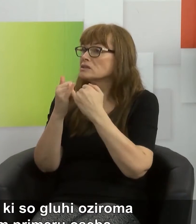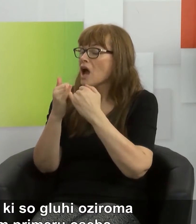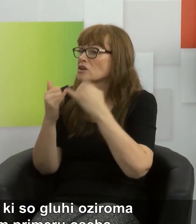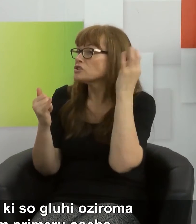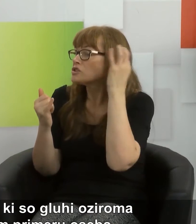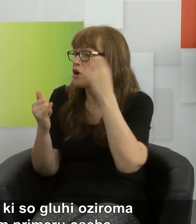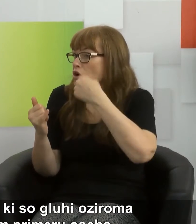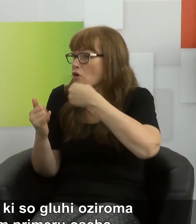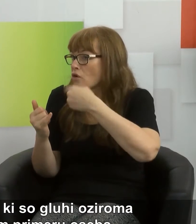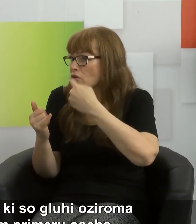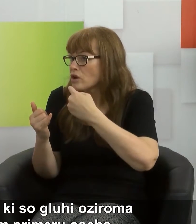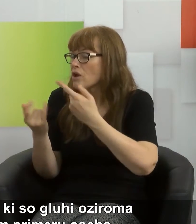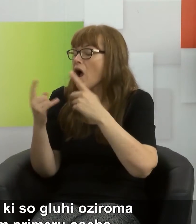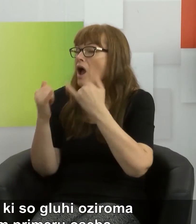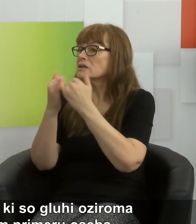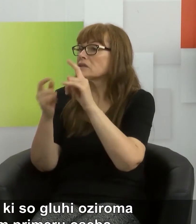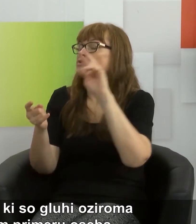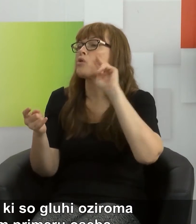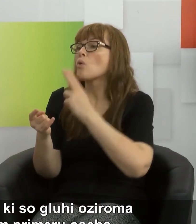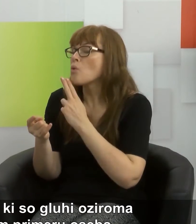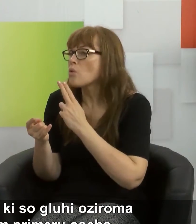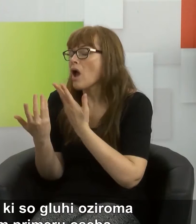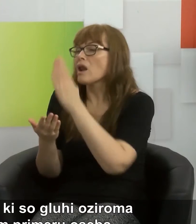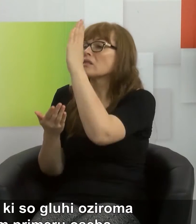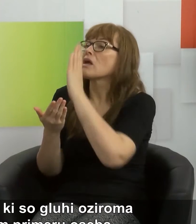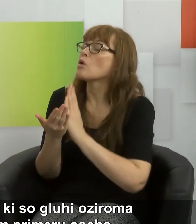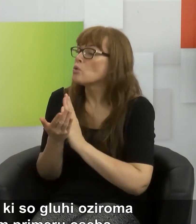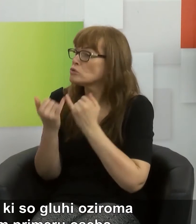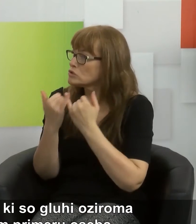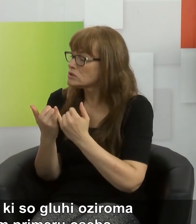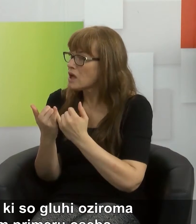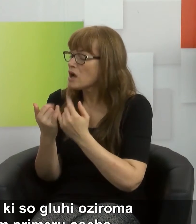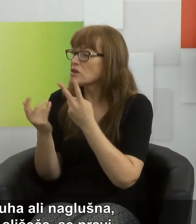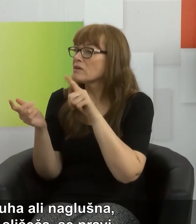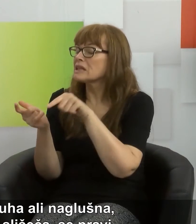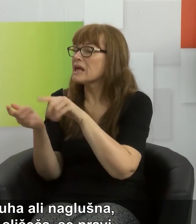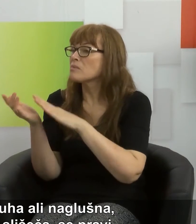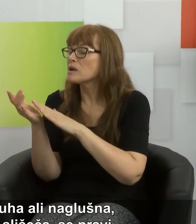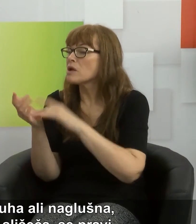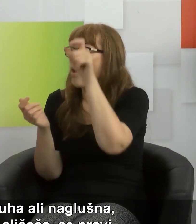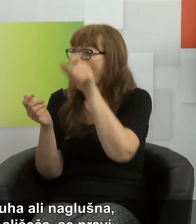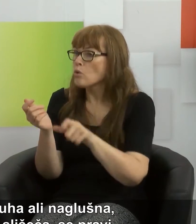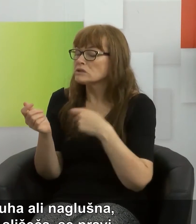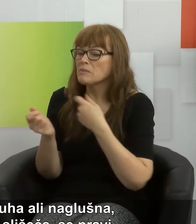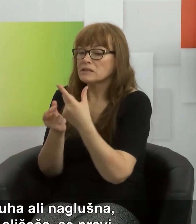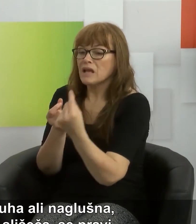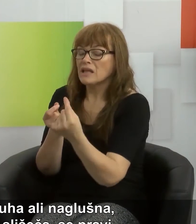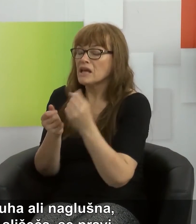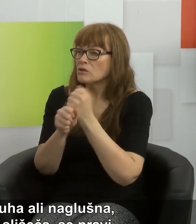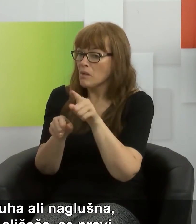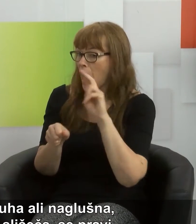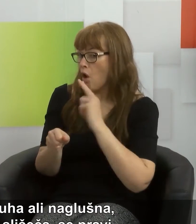govoreči? Ali gre tukaj za starše, ki so gluhi oziroma naglušni? Ali v tem primeru oseba, s katero delamo, gluha